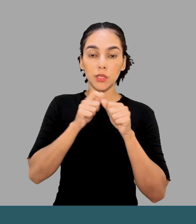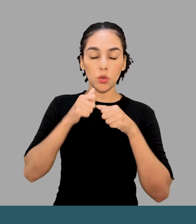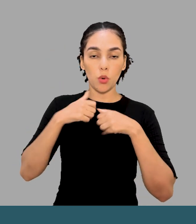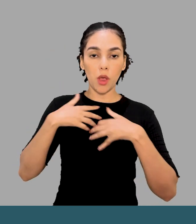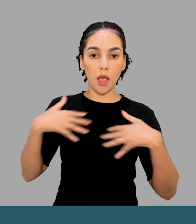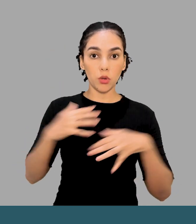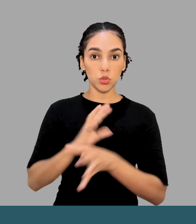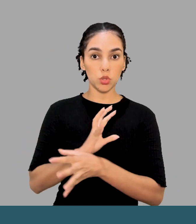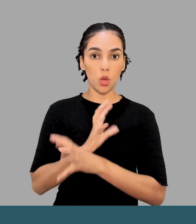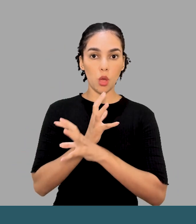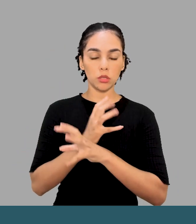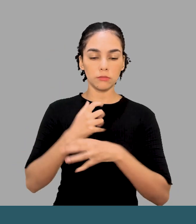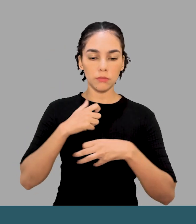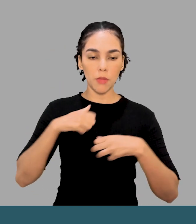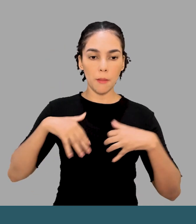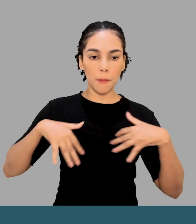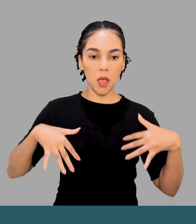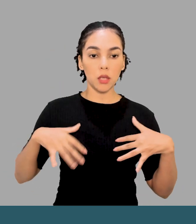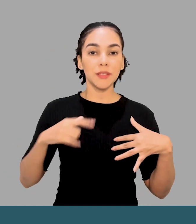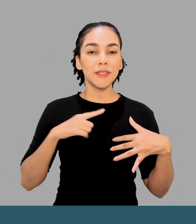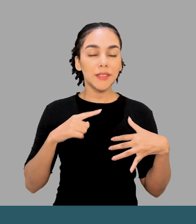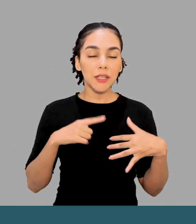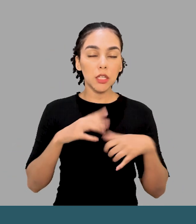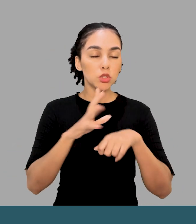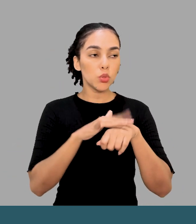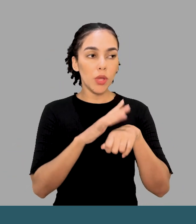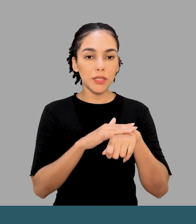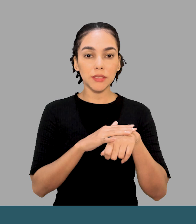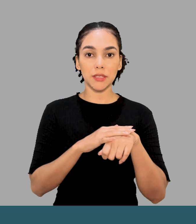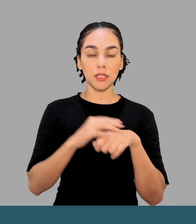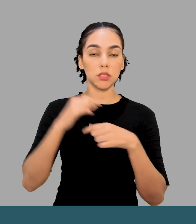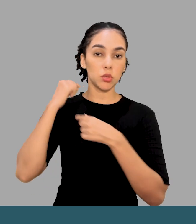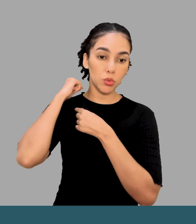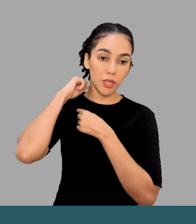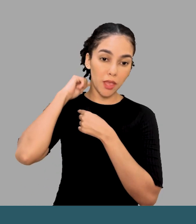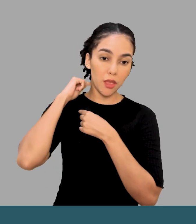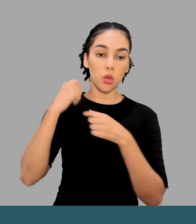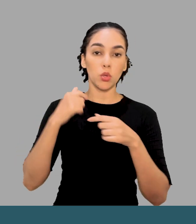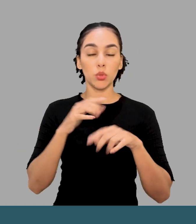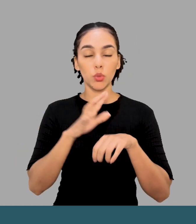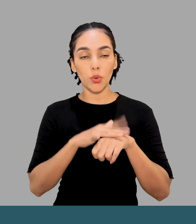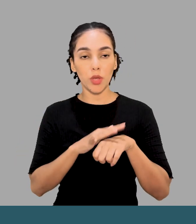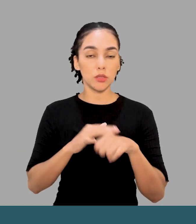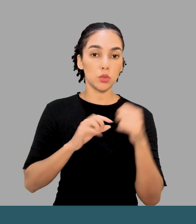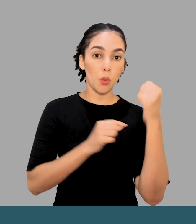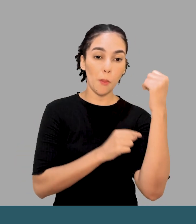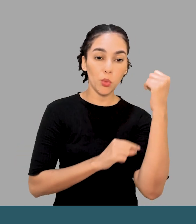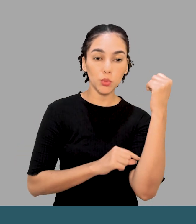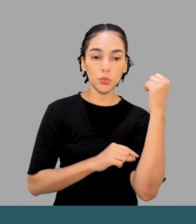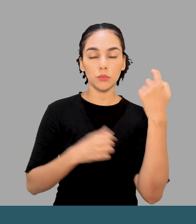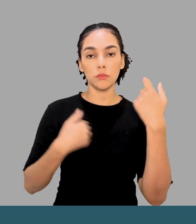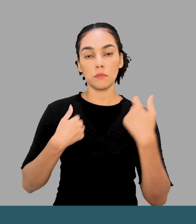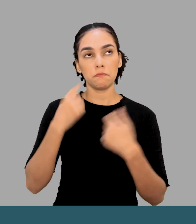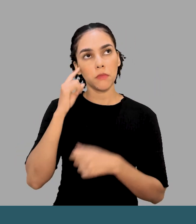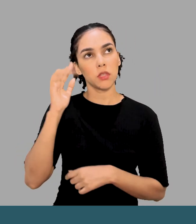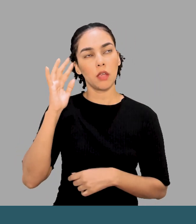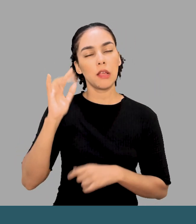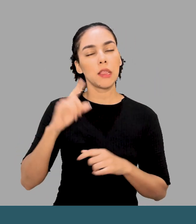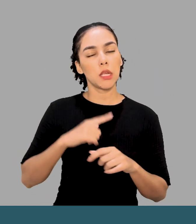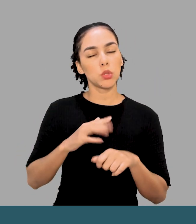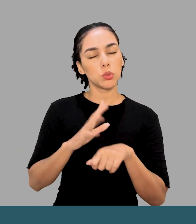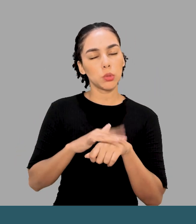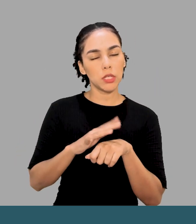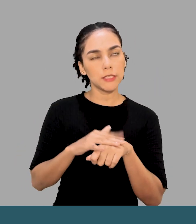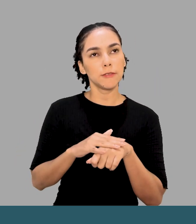medula, eu tenho as doenças do nervo, eu tenho as doenças do músculo. Então eu imaginava que eu tivesse remédio para a doença do músculo, mas